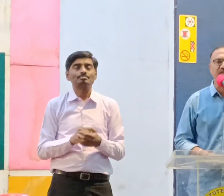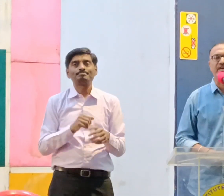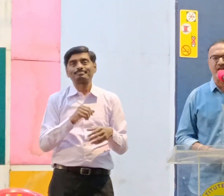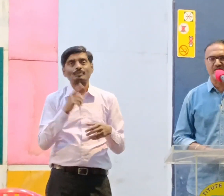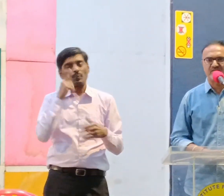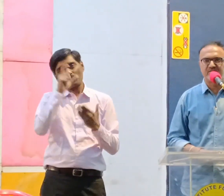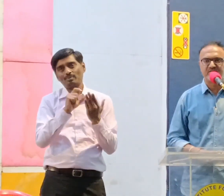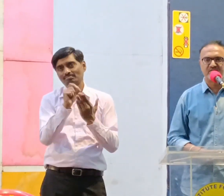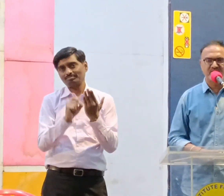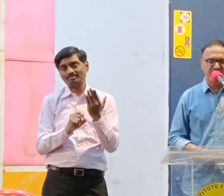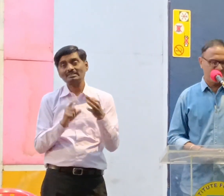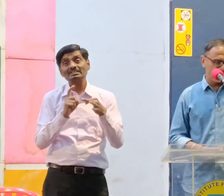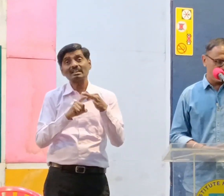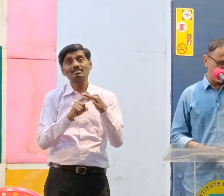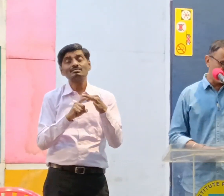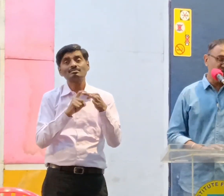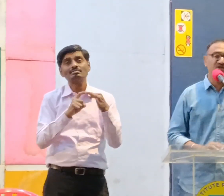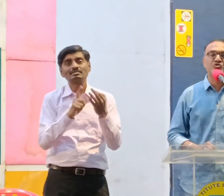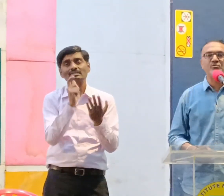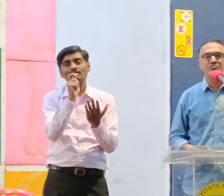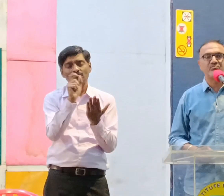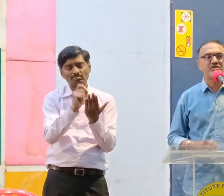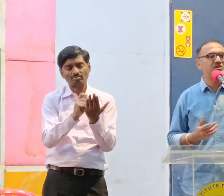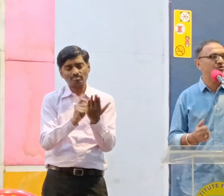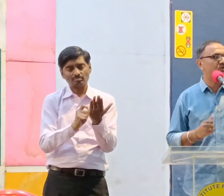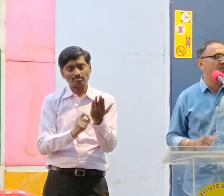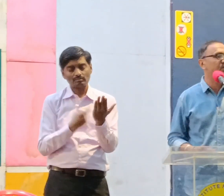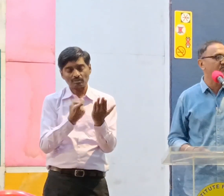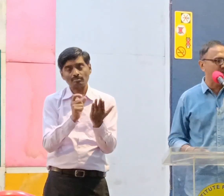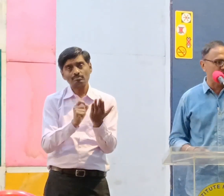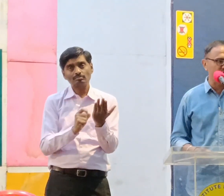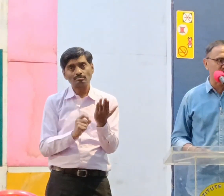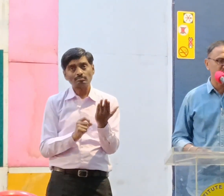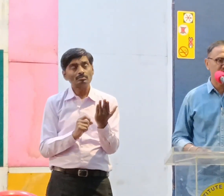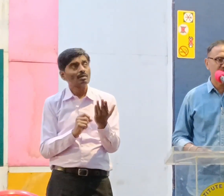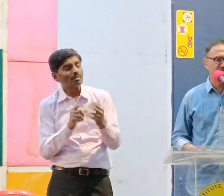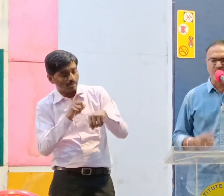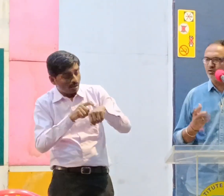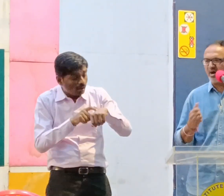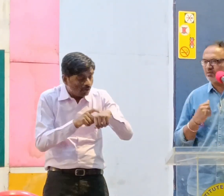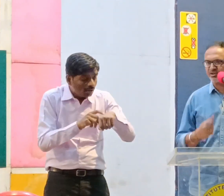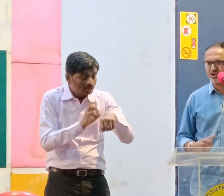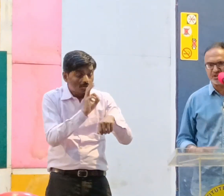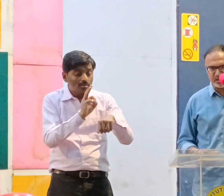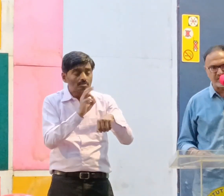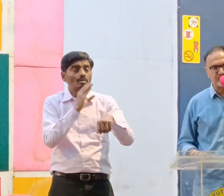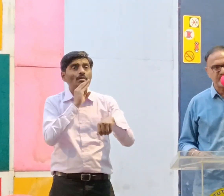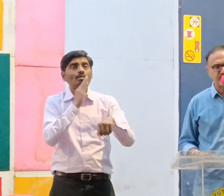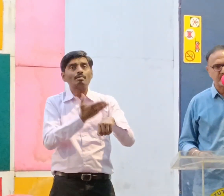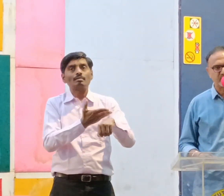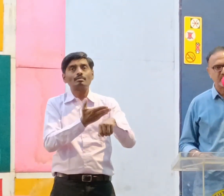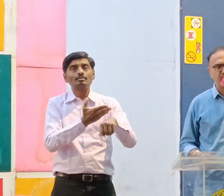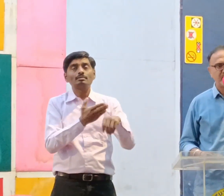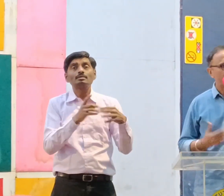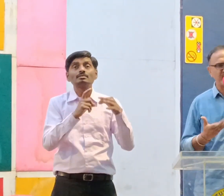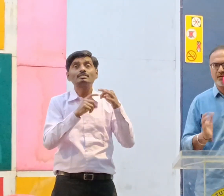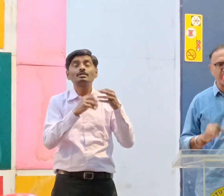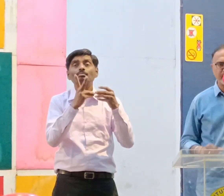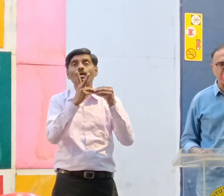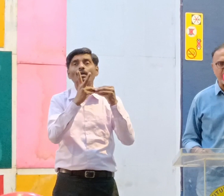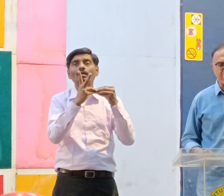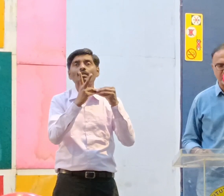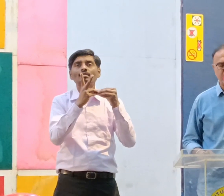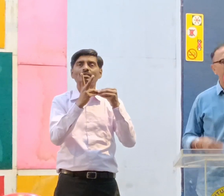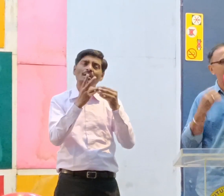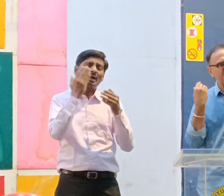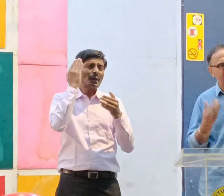પ્રશ્ન લખી નાખ્યા ઘડિયાળમાં જોયું હજી 1/2 કલાકની વાર હતી કુલ 12 પ્રશ્ન હતા બધા